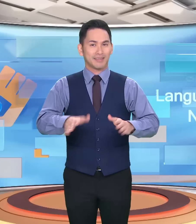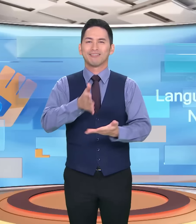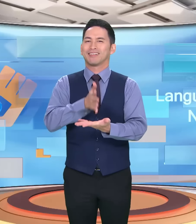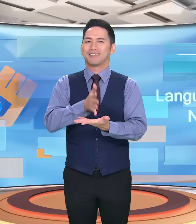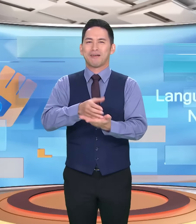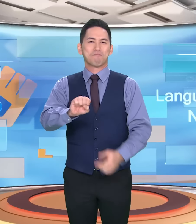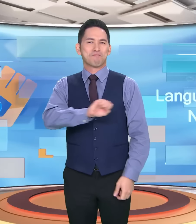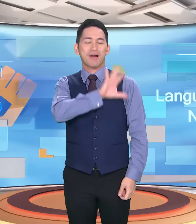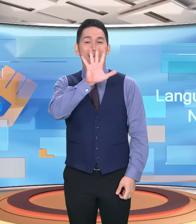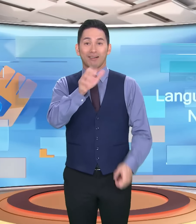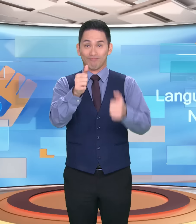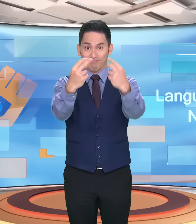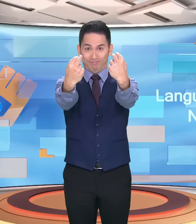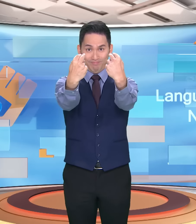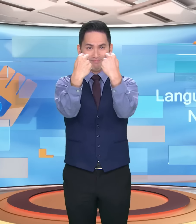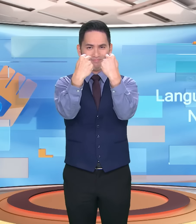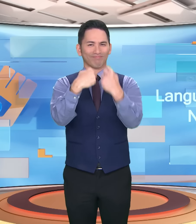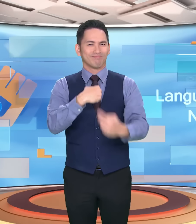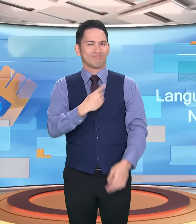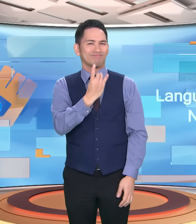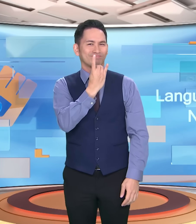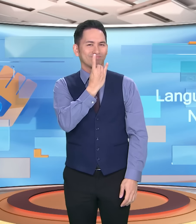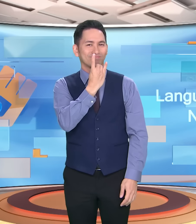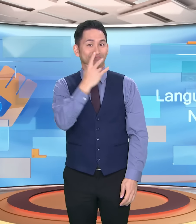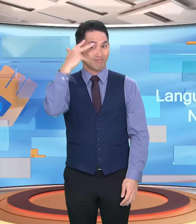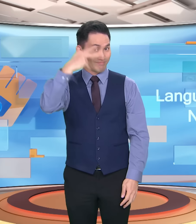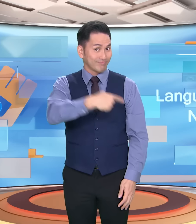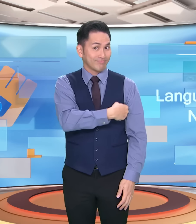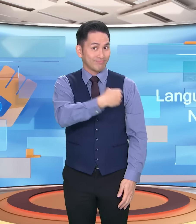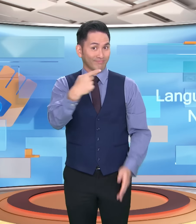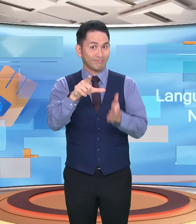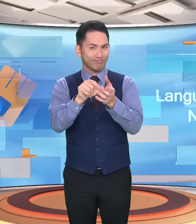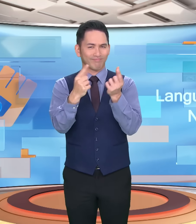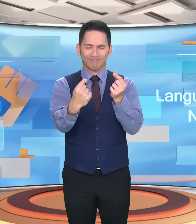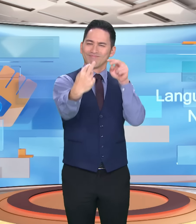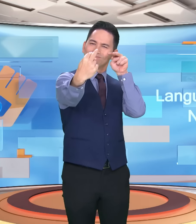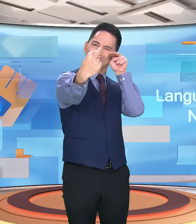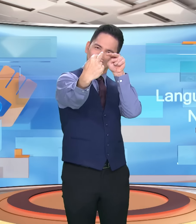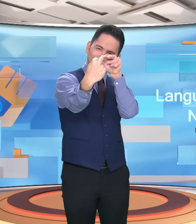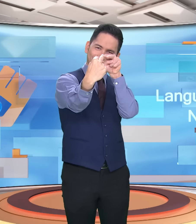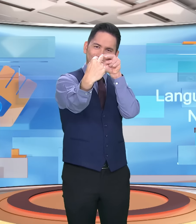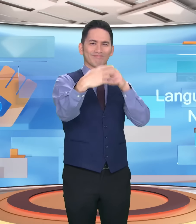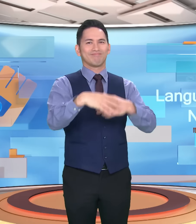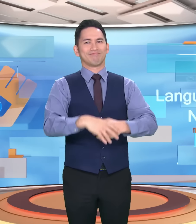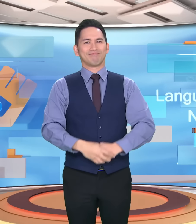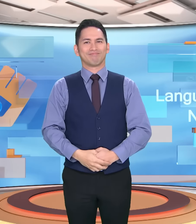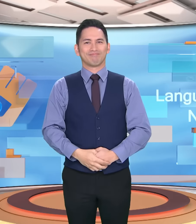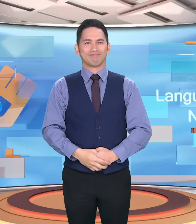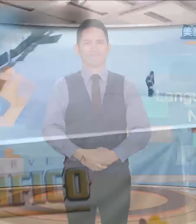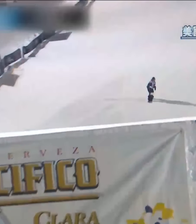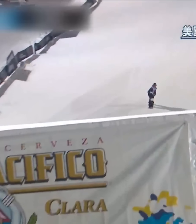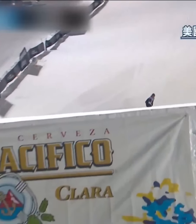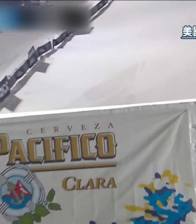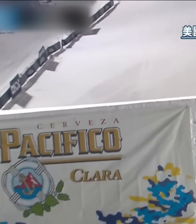感谢您收看这一节公视手语新闻，我是牛轩文，下周一同一时间再会。